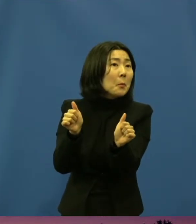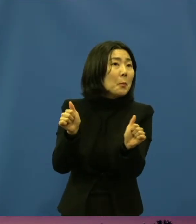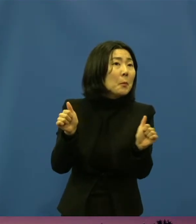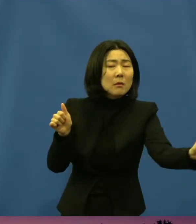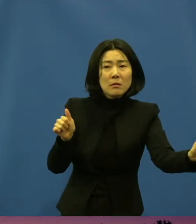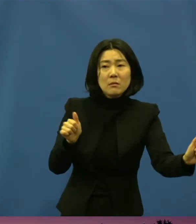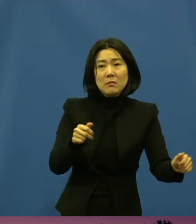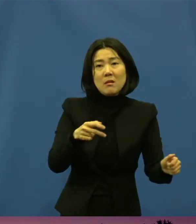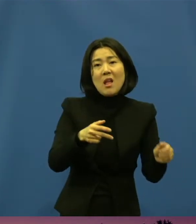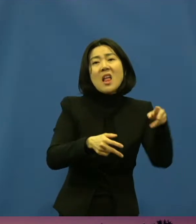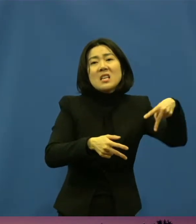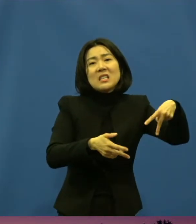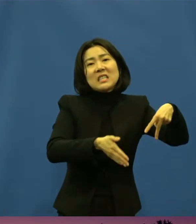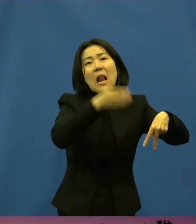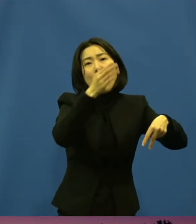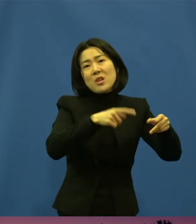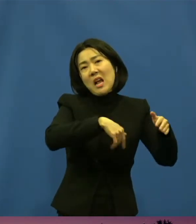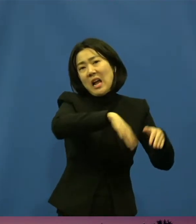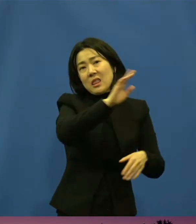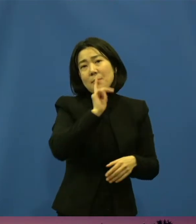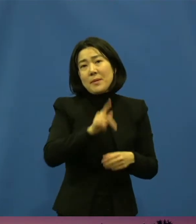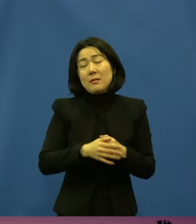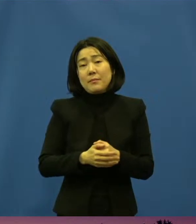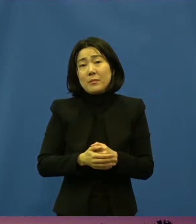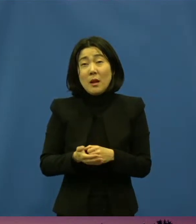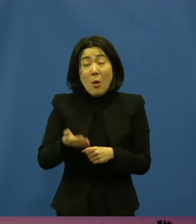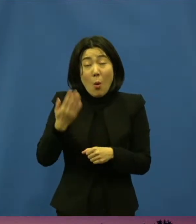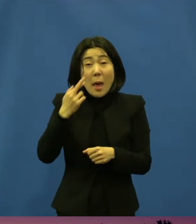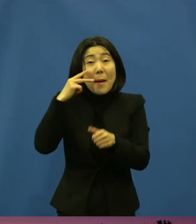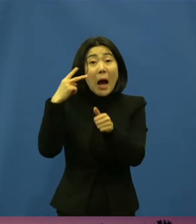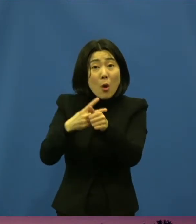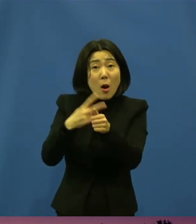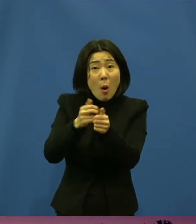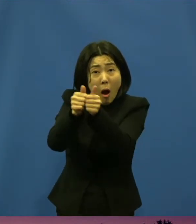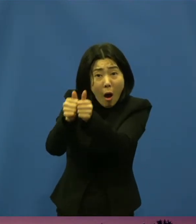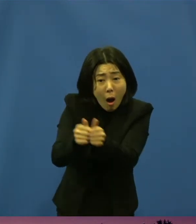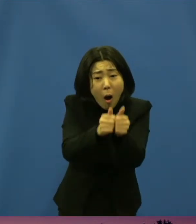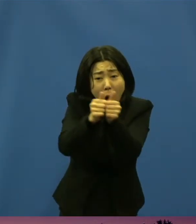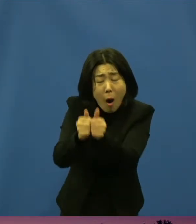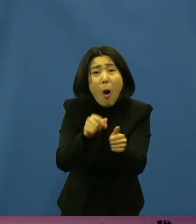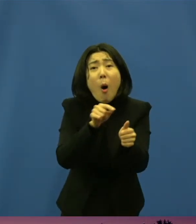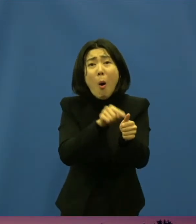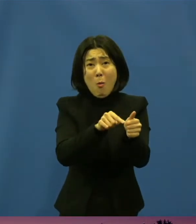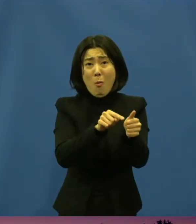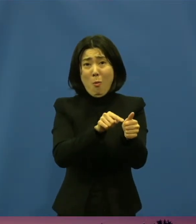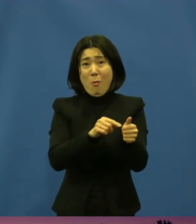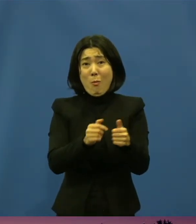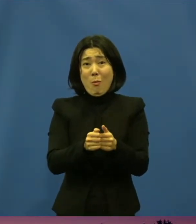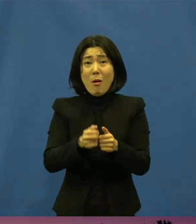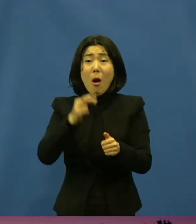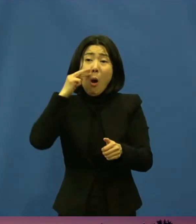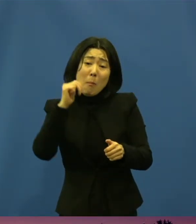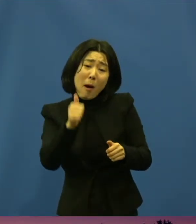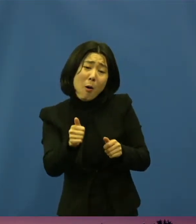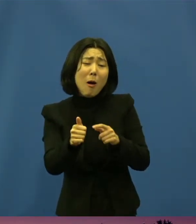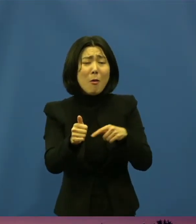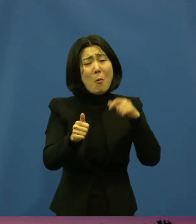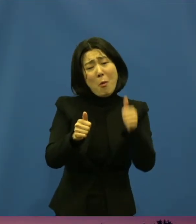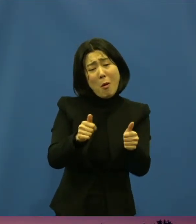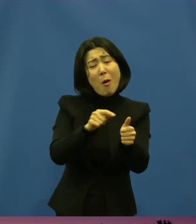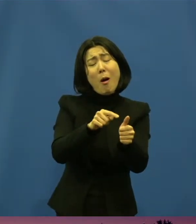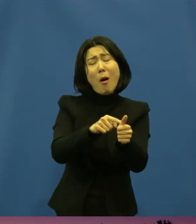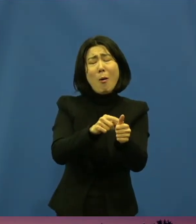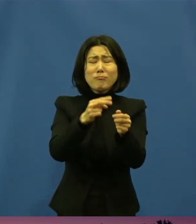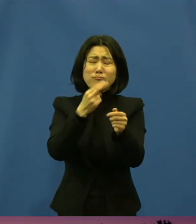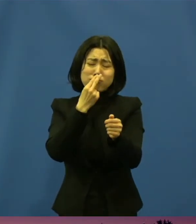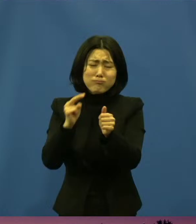이 데마는 본래 바울의 동역자입니다. 아주 가까운 관계였어요. 바울과 함께 동역을 하고